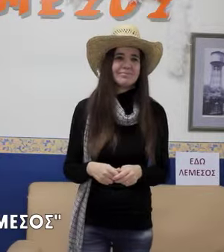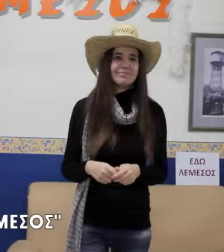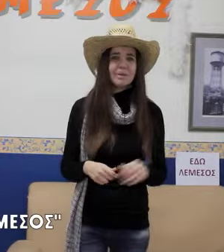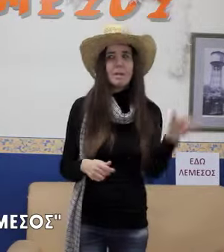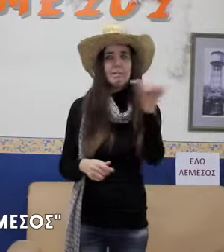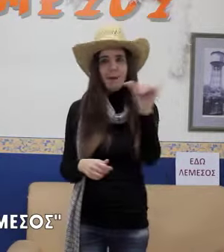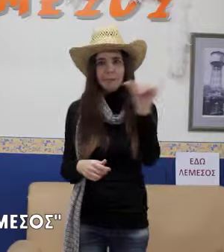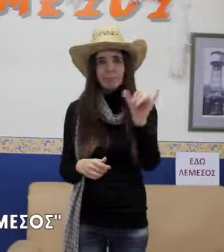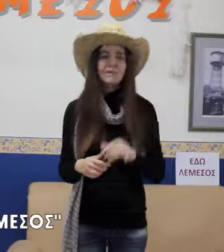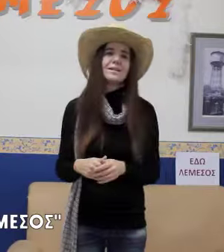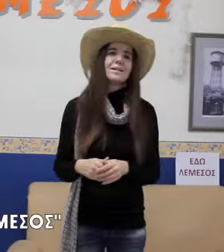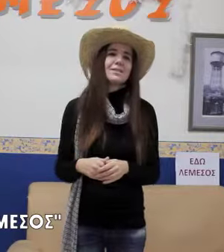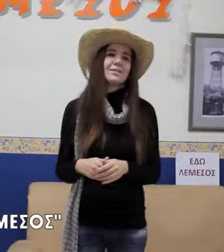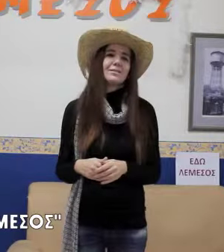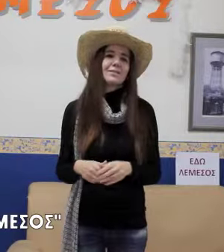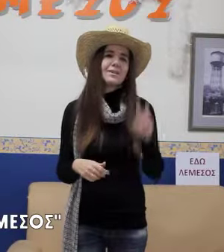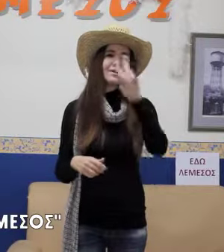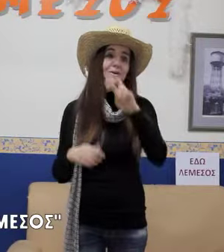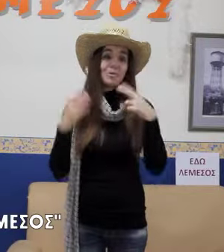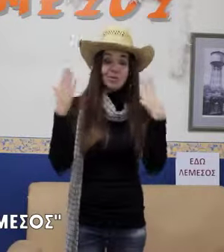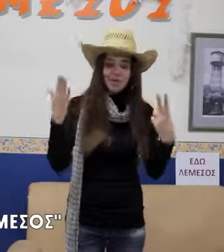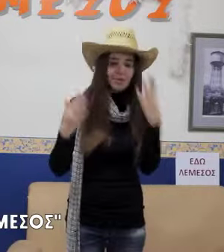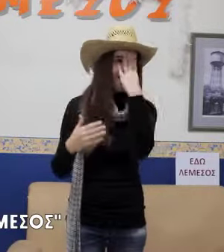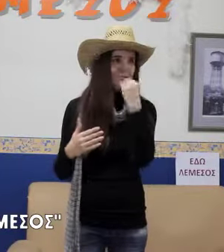Πέμπτη, 27 Φεβρουαρίου,